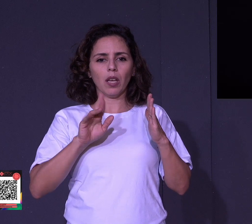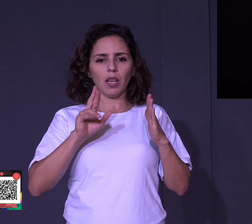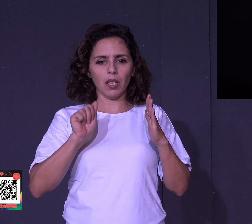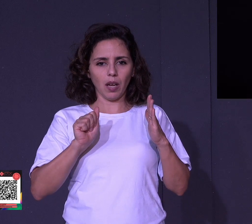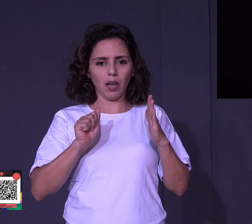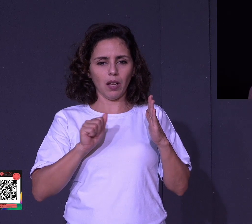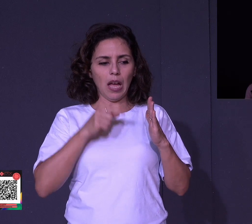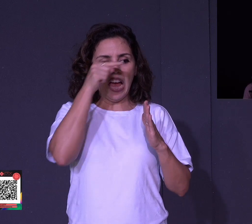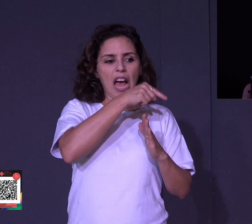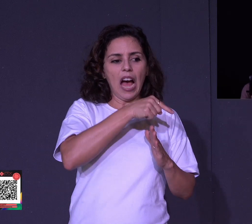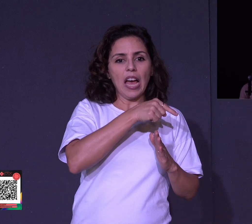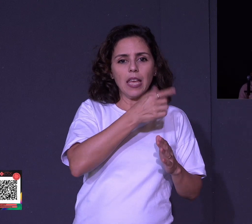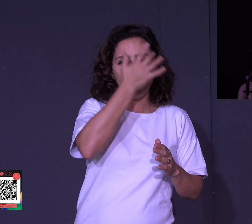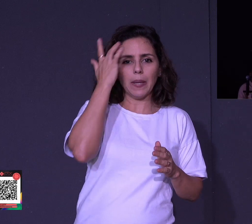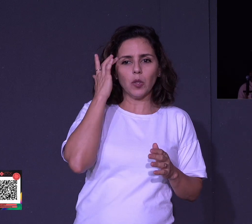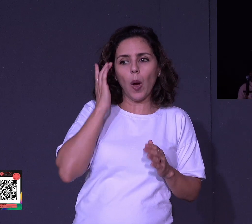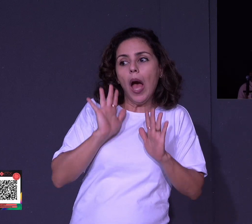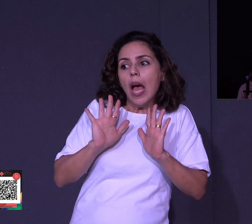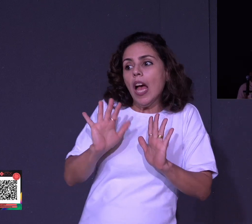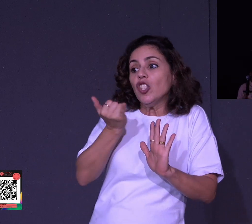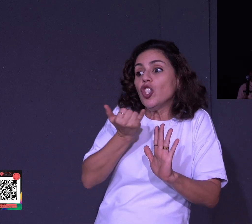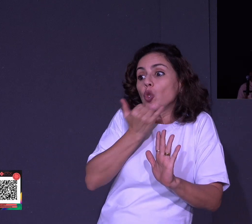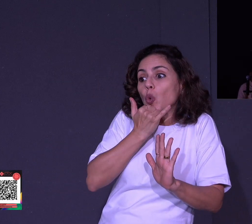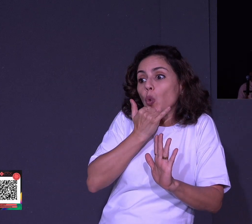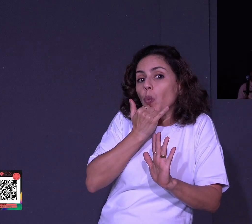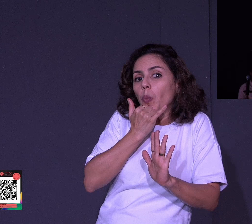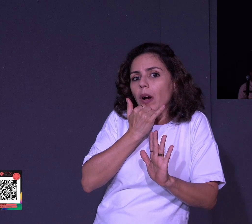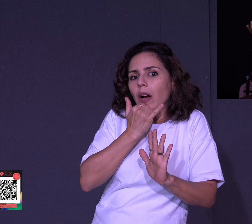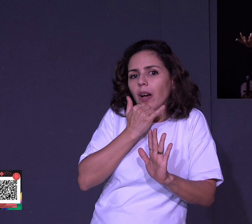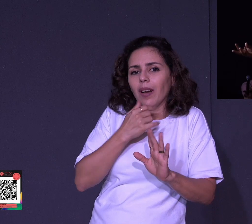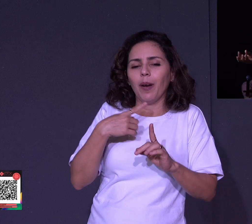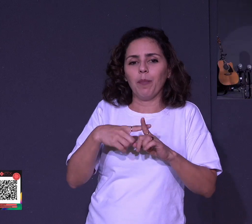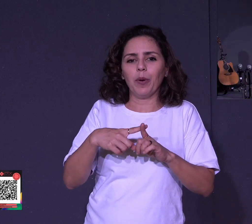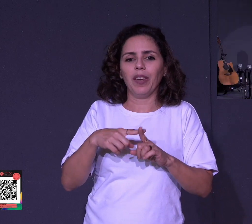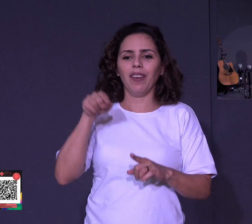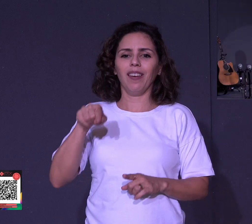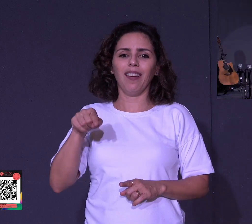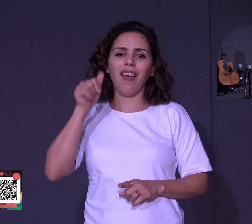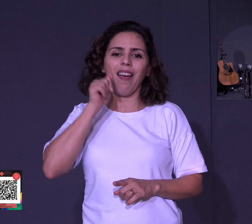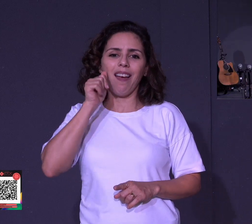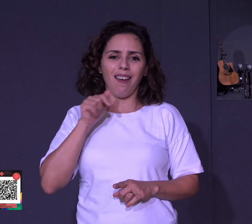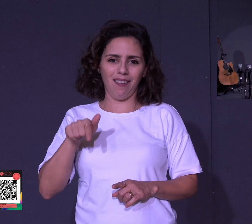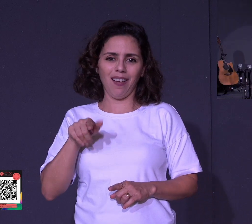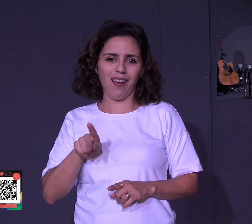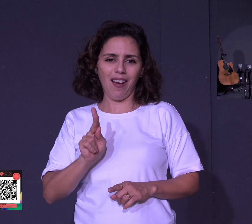se adquire esse respeito? Coerência de vida. O que você fala, o que você